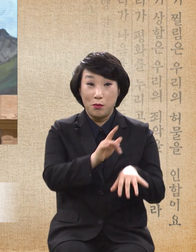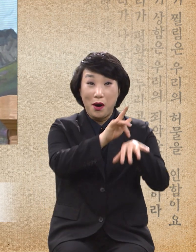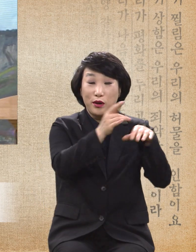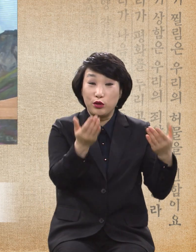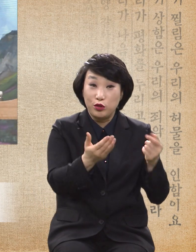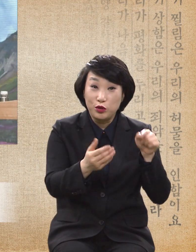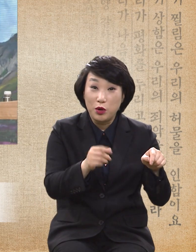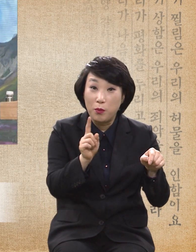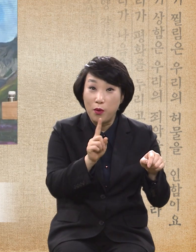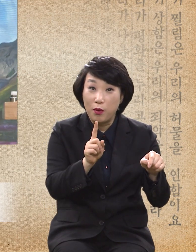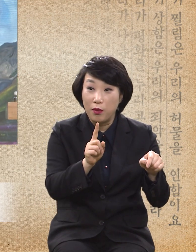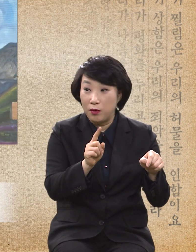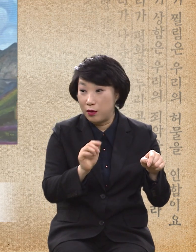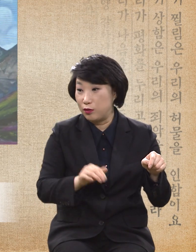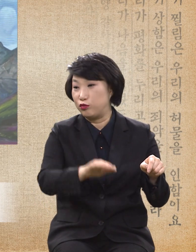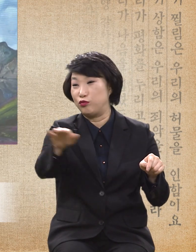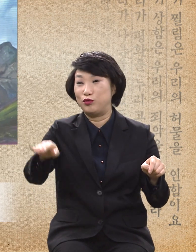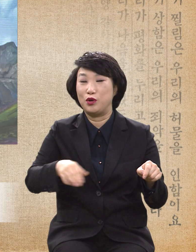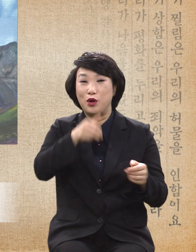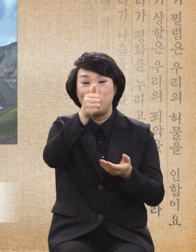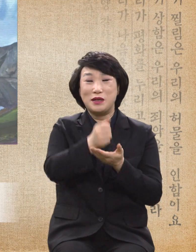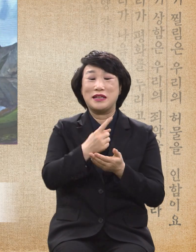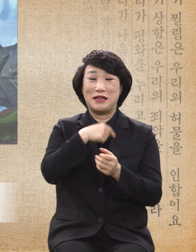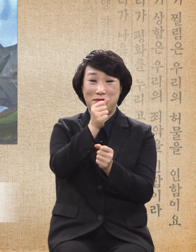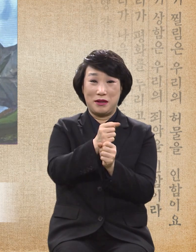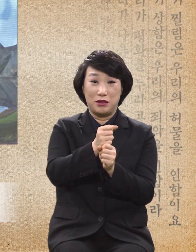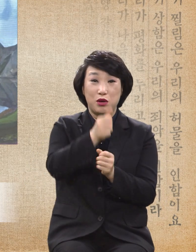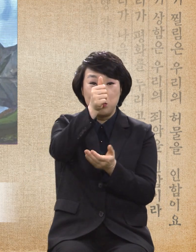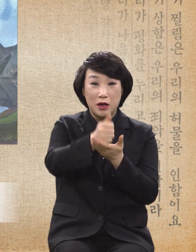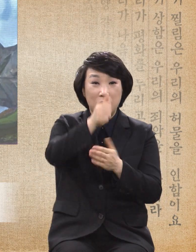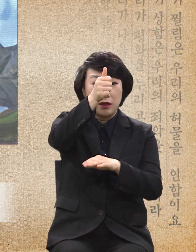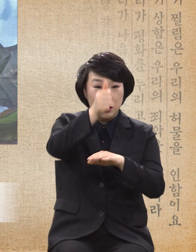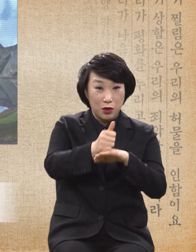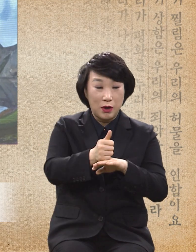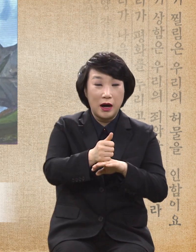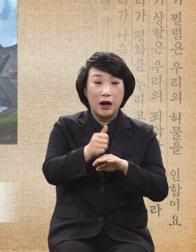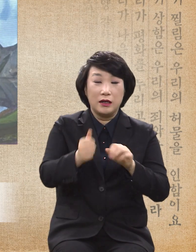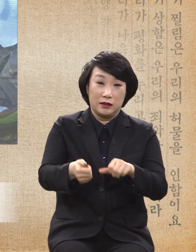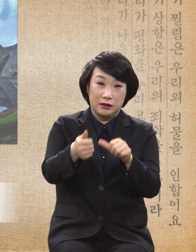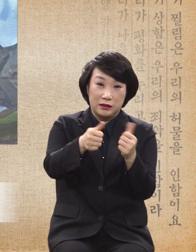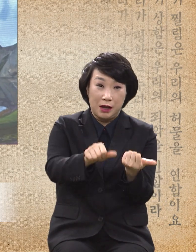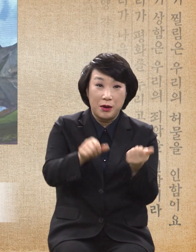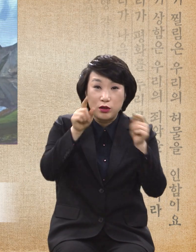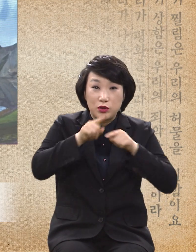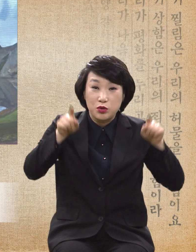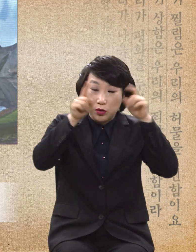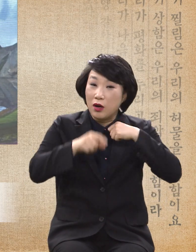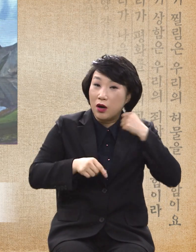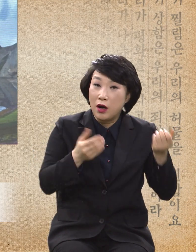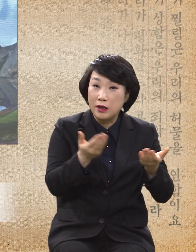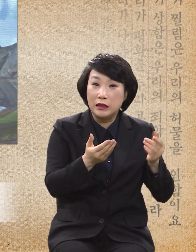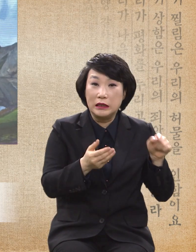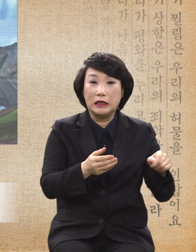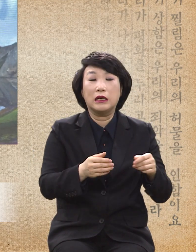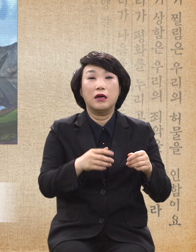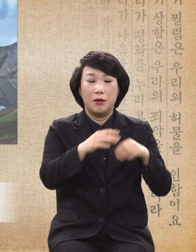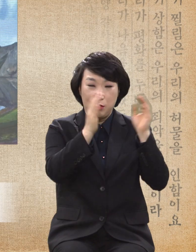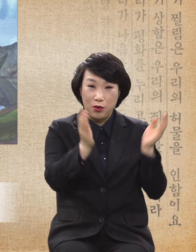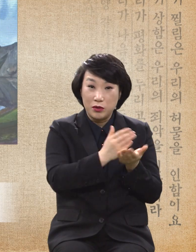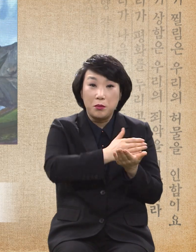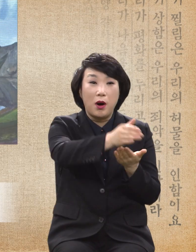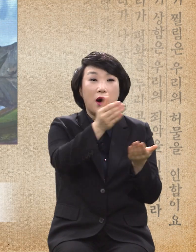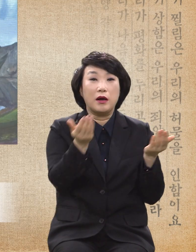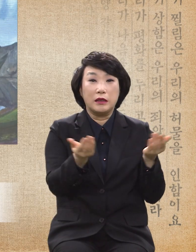마귀의 일이 뭐냐? 우리를 죄를 지켜서 죄값은 사망, 죽여서 지옥 빼는 일인데 이 일을 멸하는